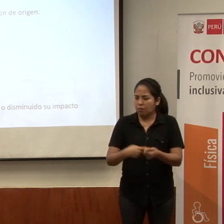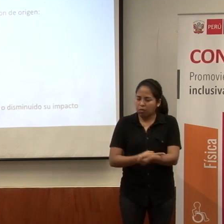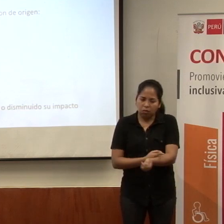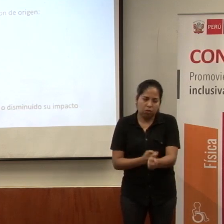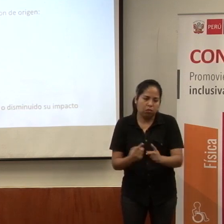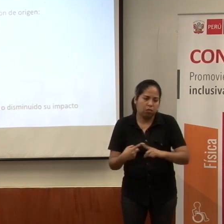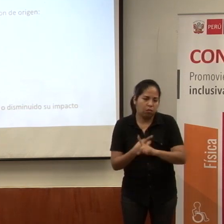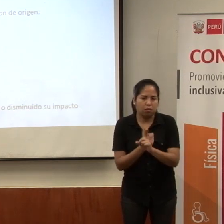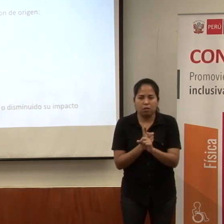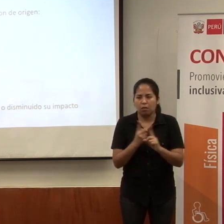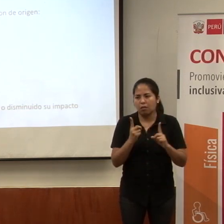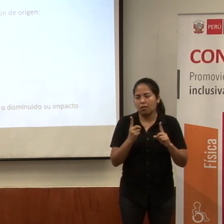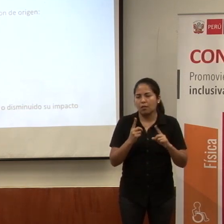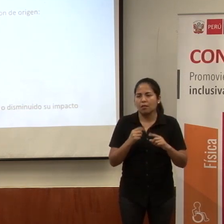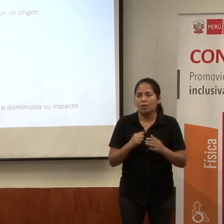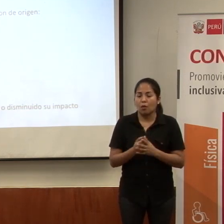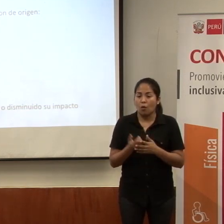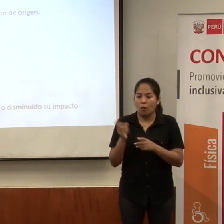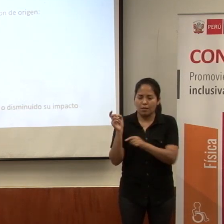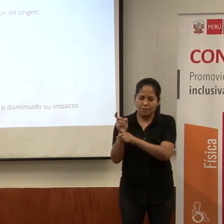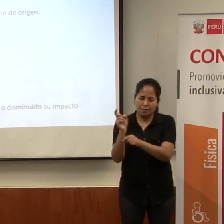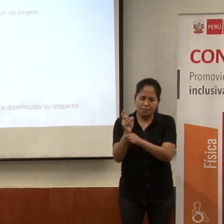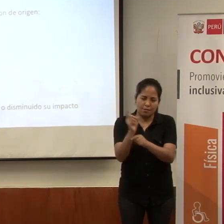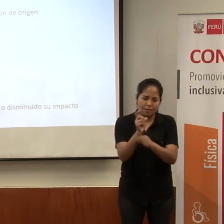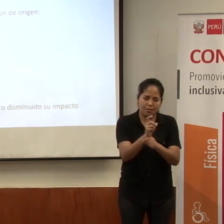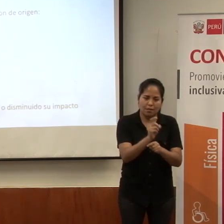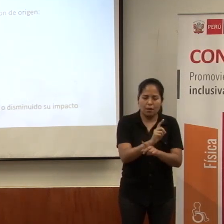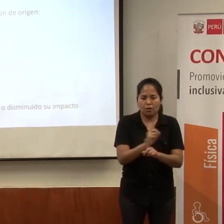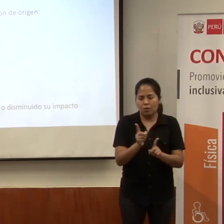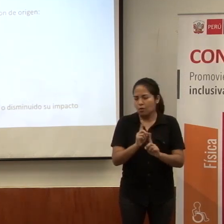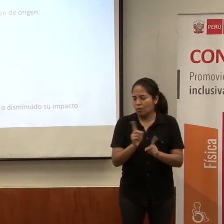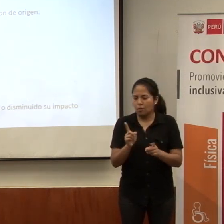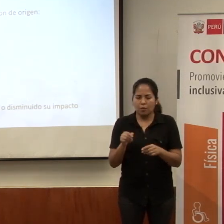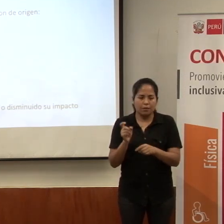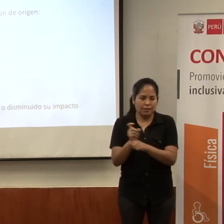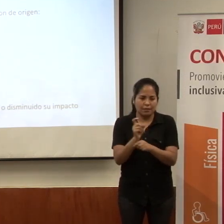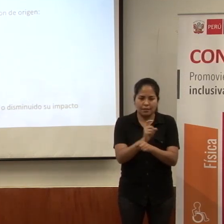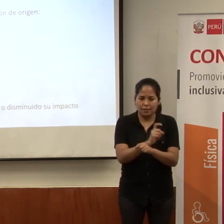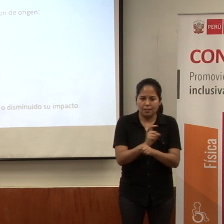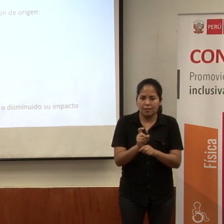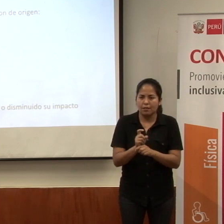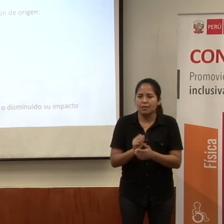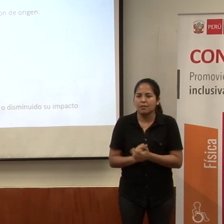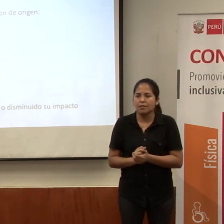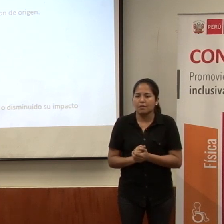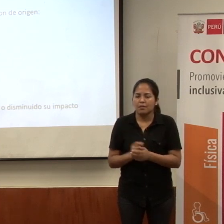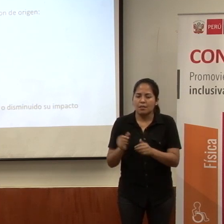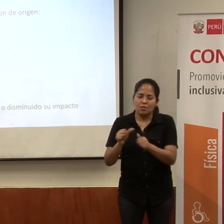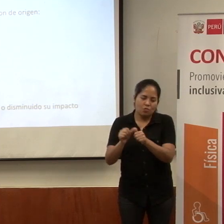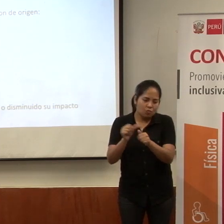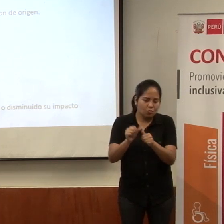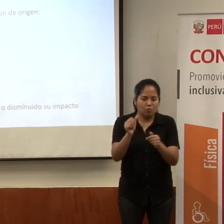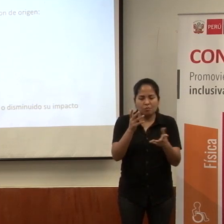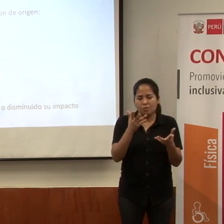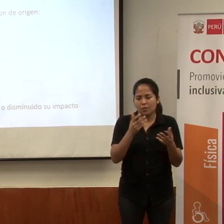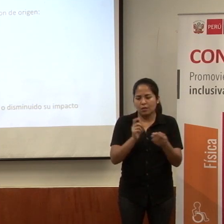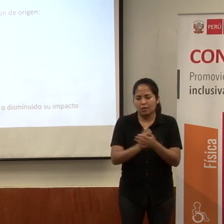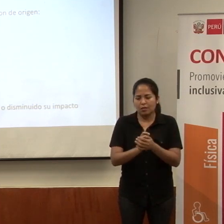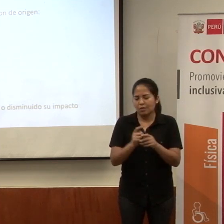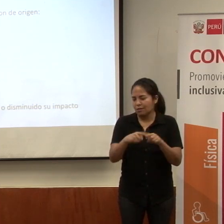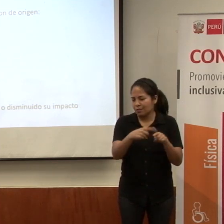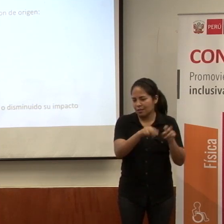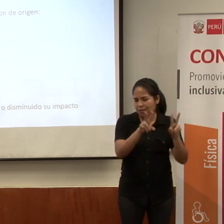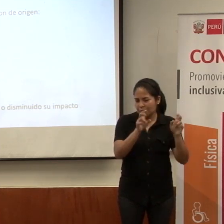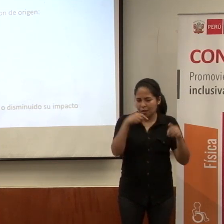dar una clase aquí de lo que son los diferentes tipos de alteración cromosómica que tienen que ver con el número, con tema de translocación,